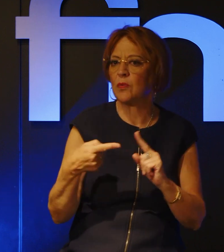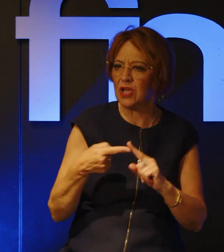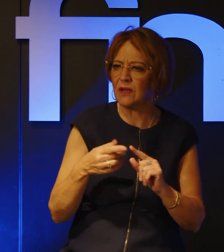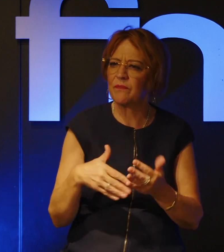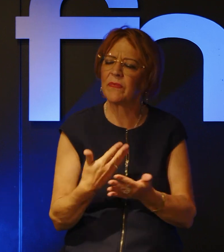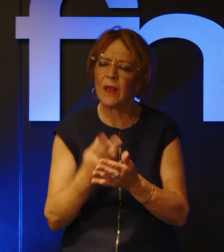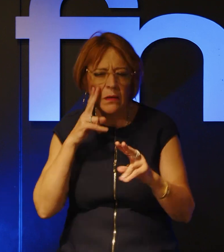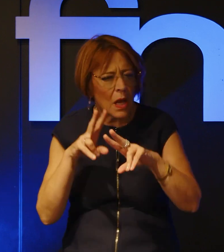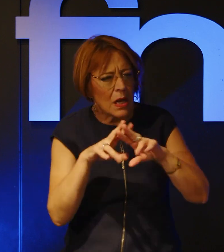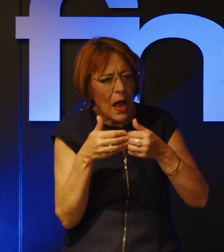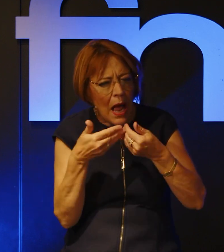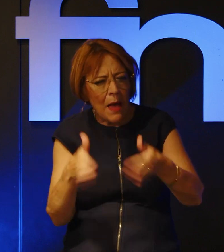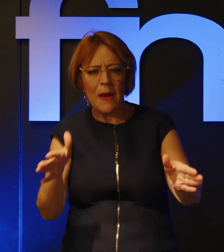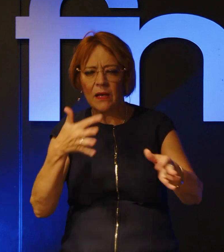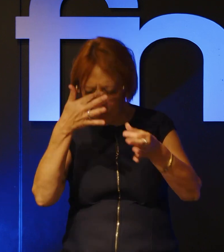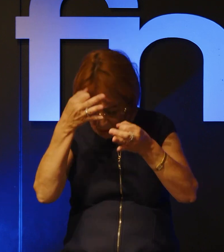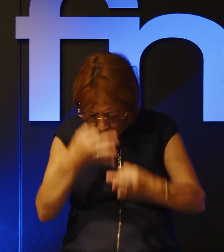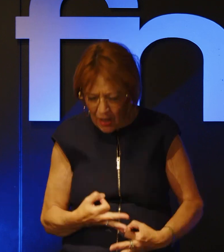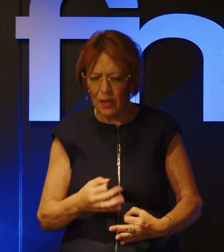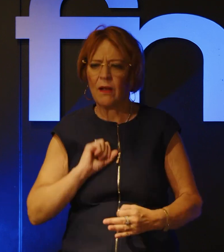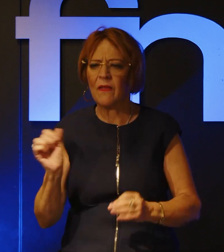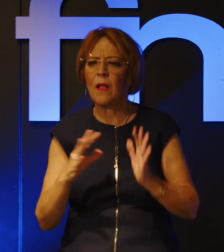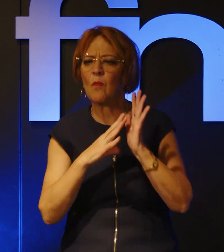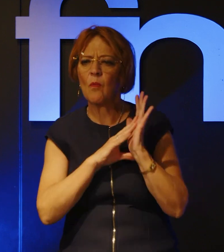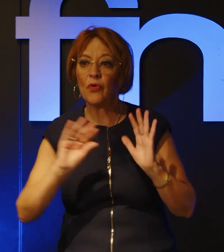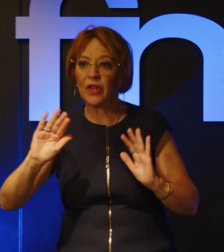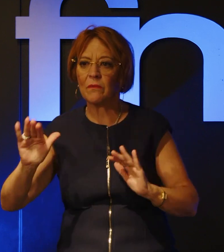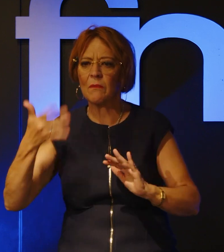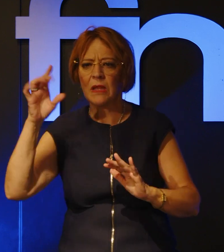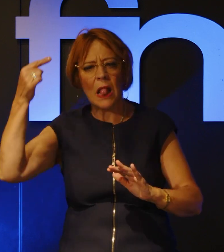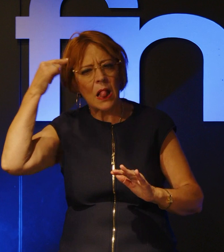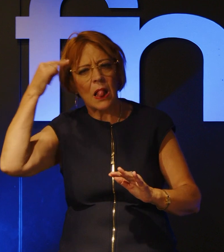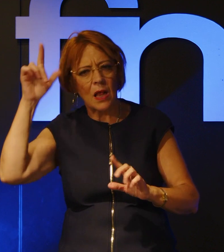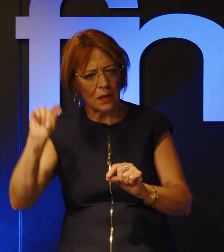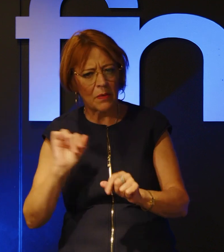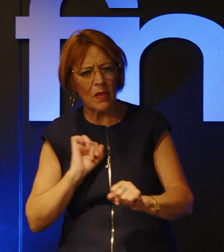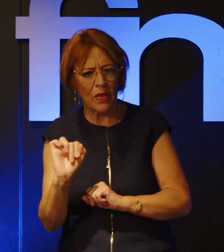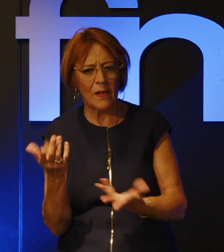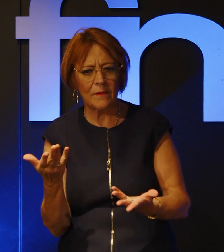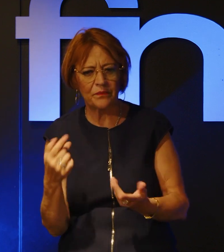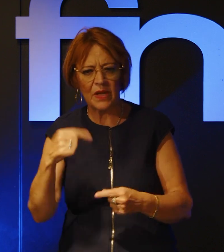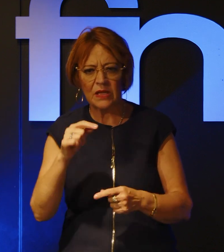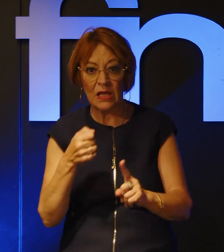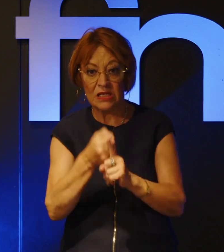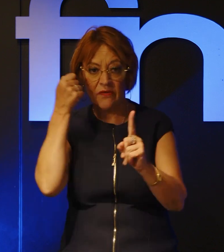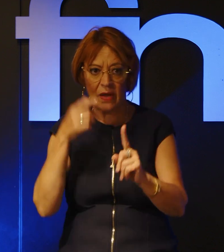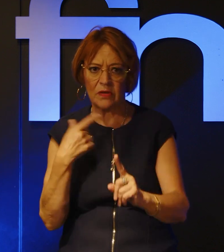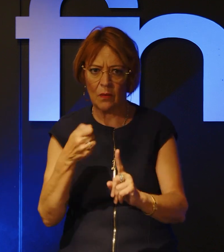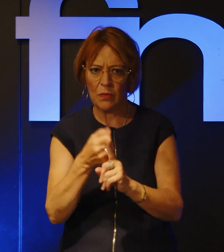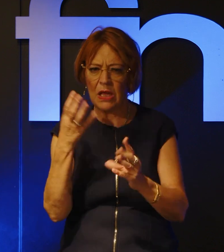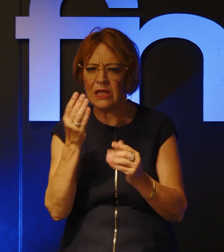instigar uma análise aberta e sincera sobre padrões ideais e preconceitos existentes ao desafiar ativamente